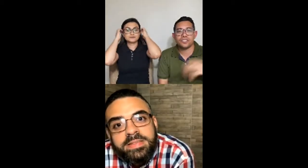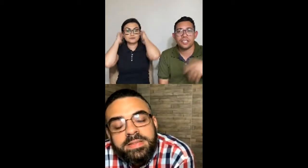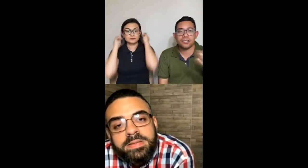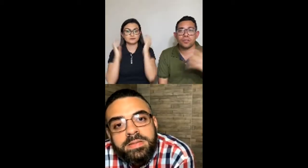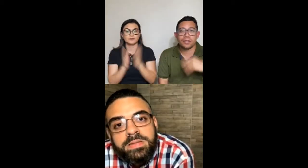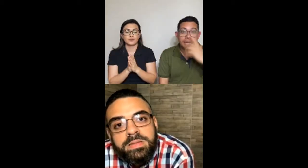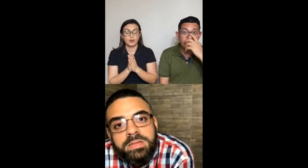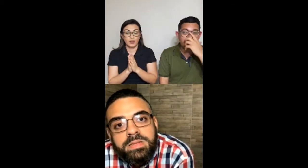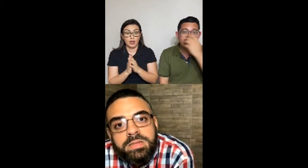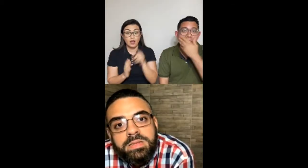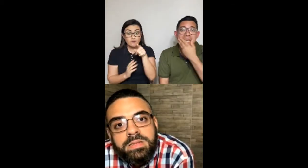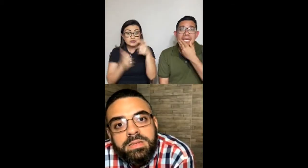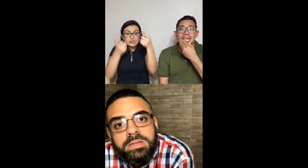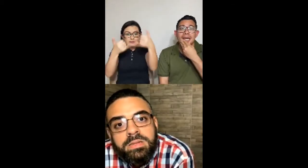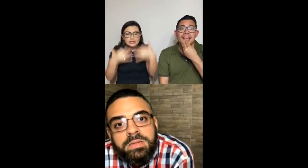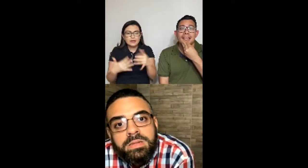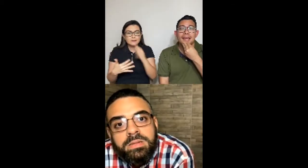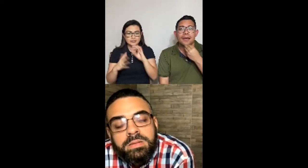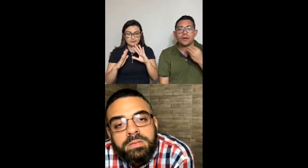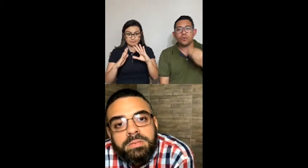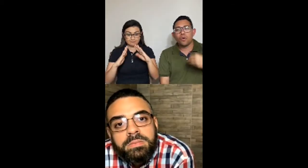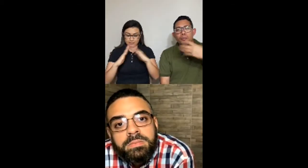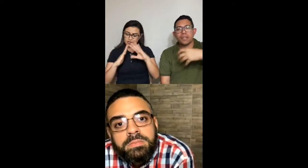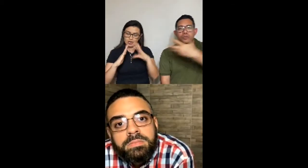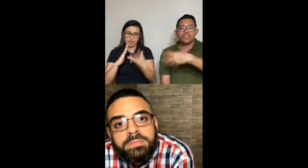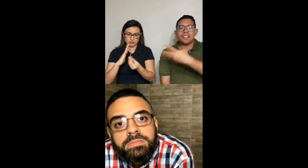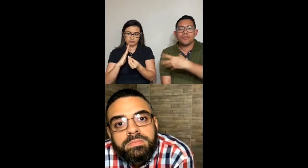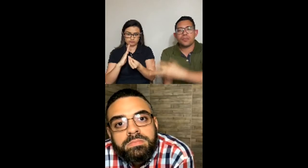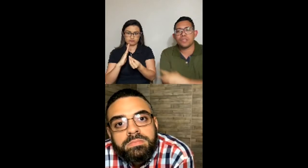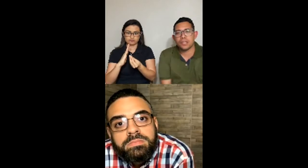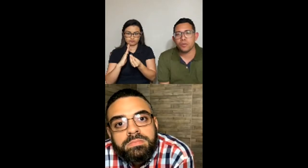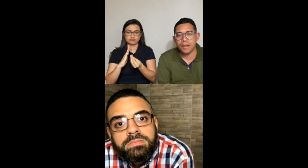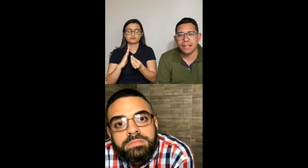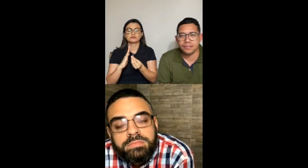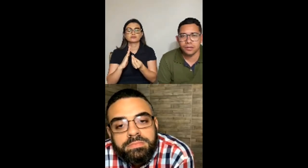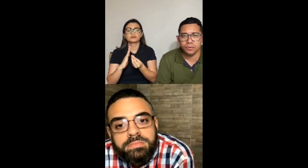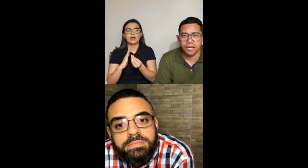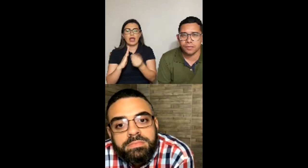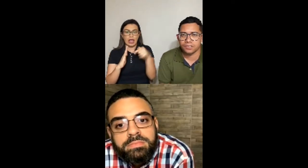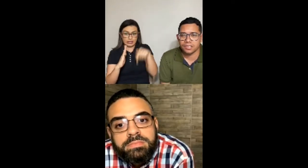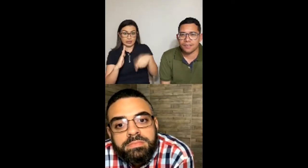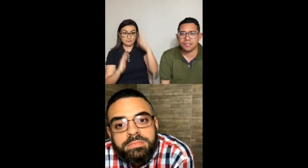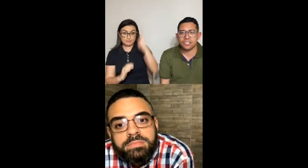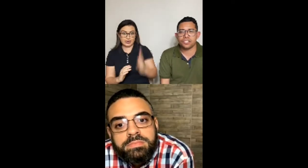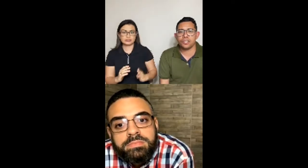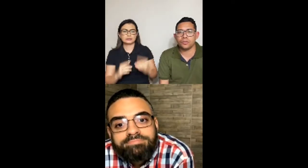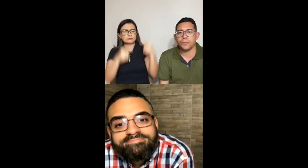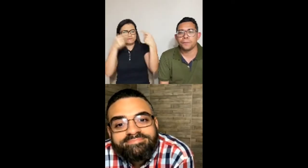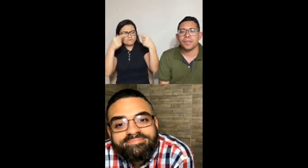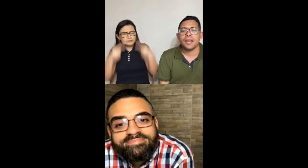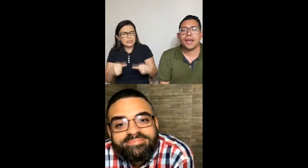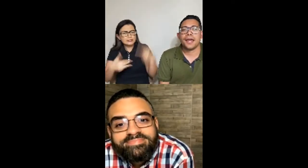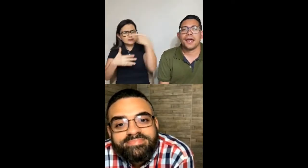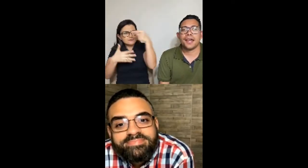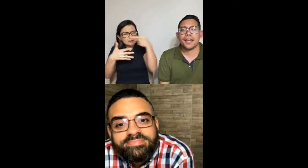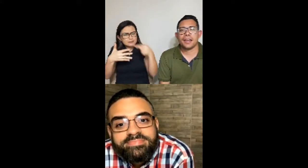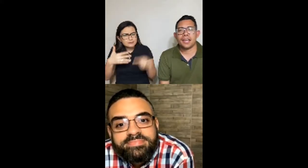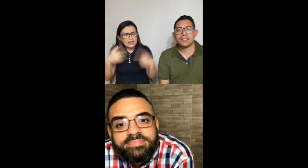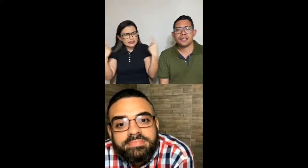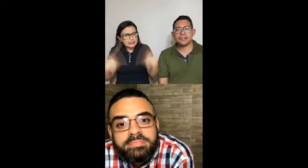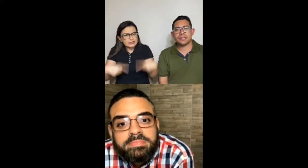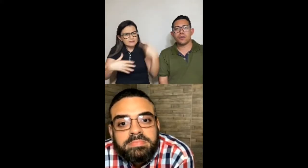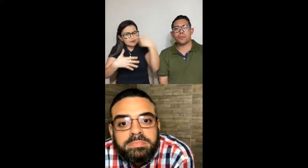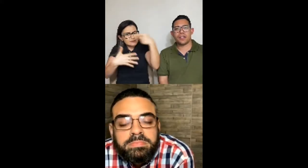de igreja local aí, no começo, os desafios aqui no Brasil, né, que você estava sentindo.